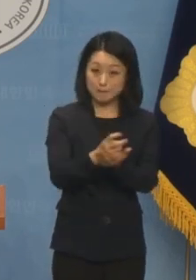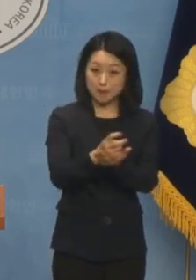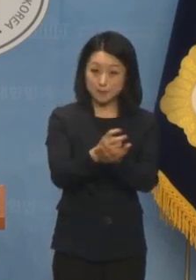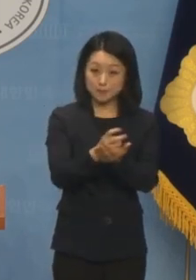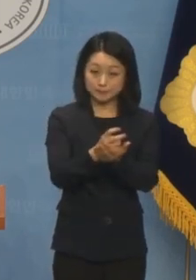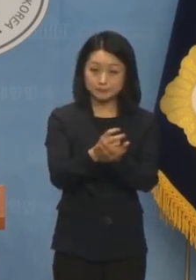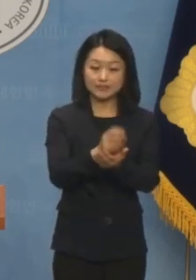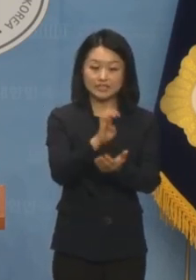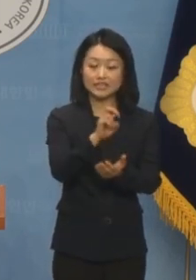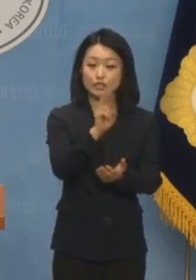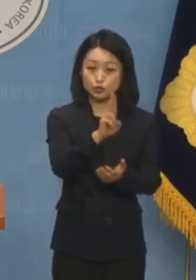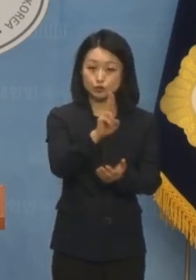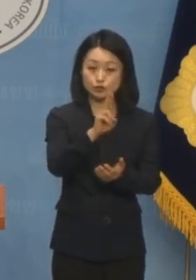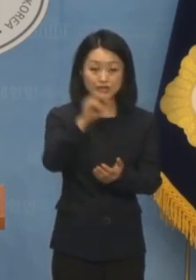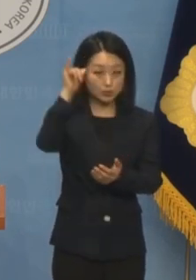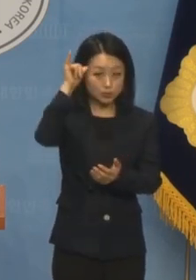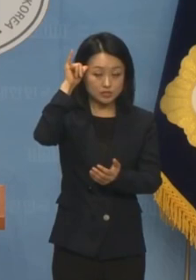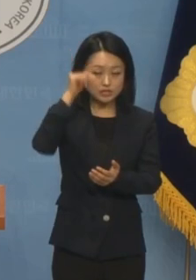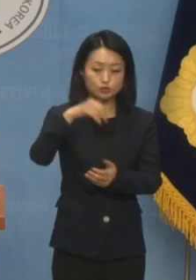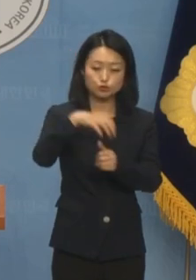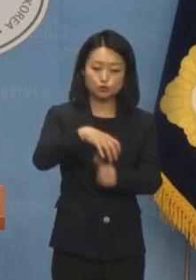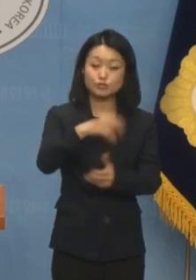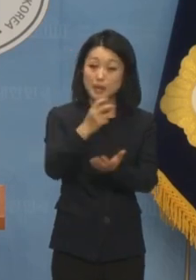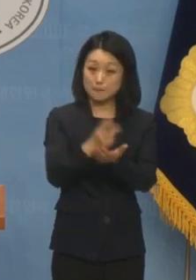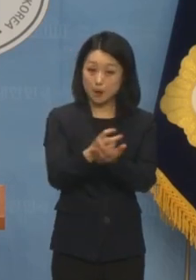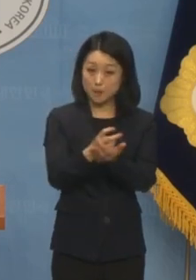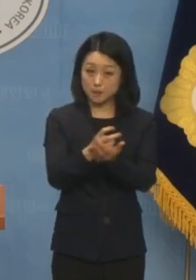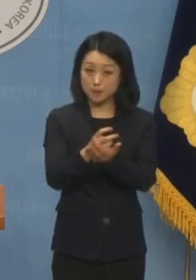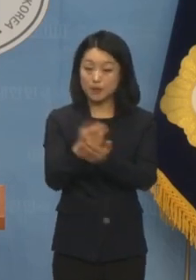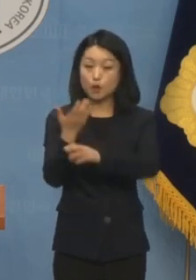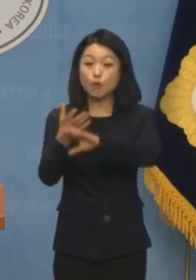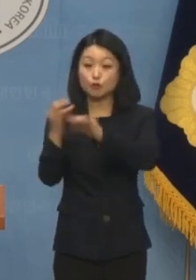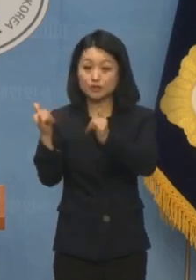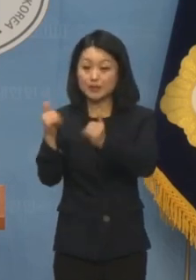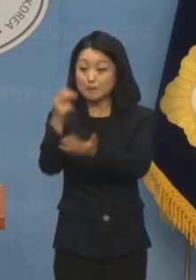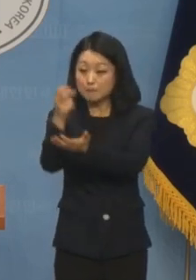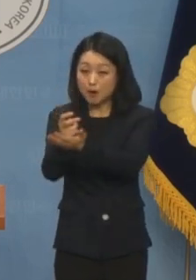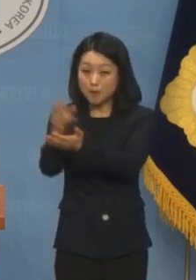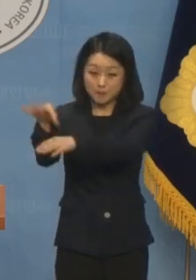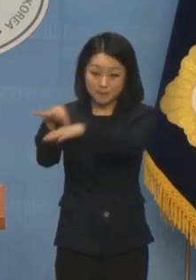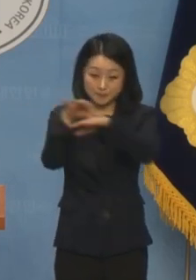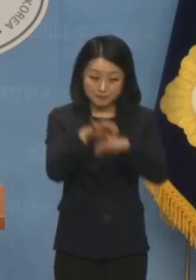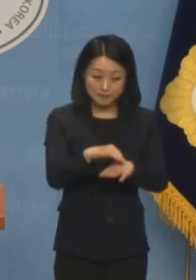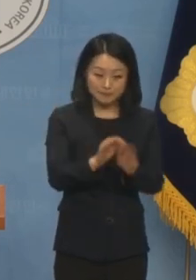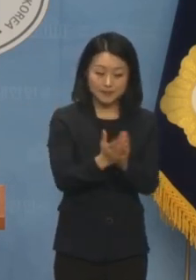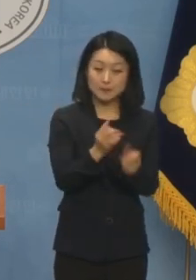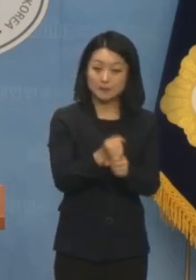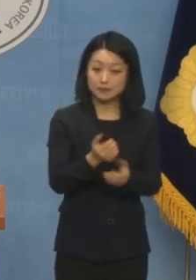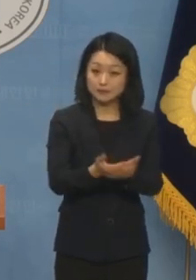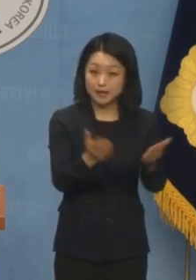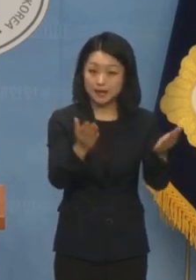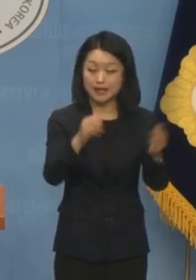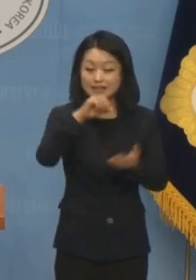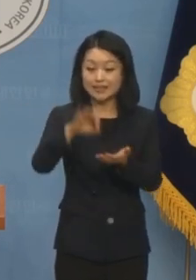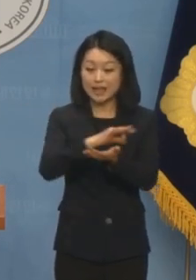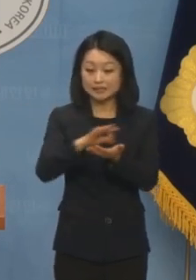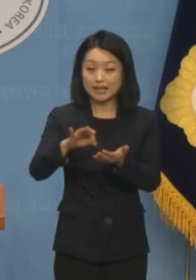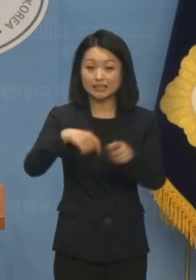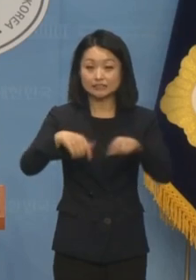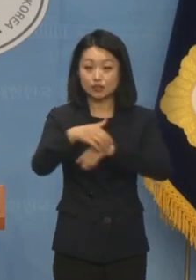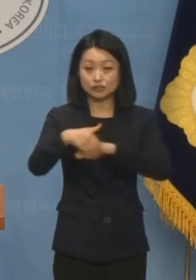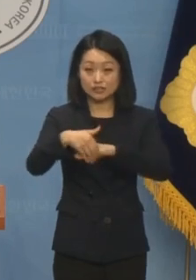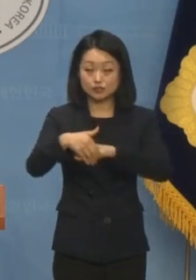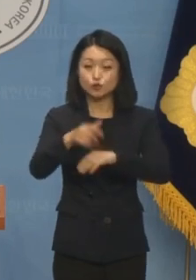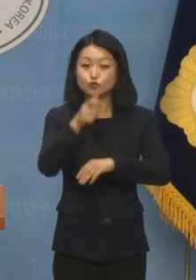진흥법을 소개하는 최신 외국 입법 정보를 배관합니다 예산정책처는 수요일 오전